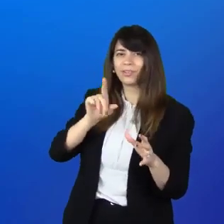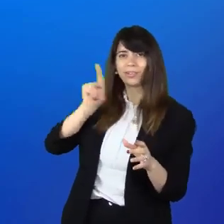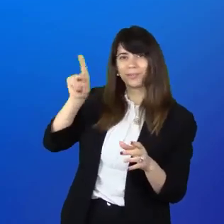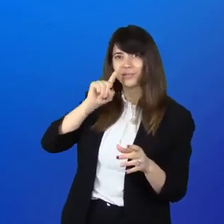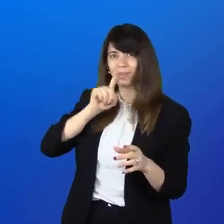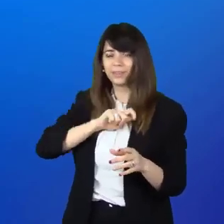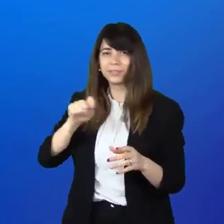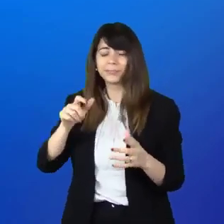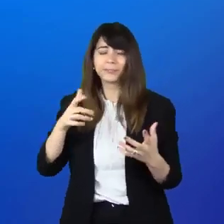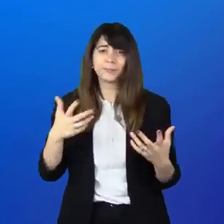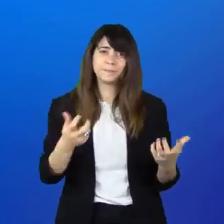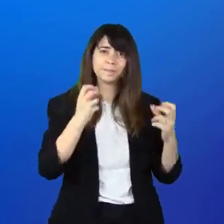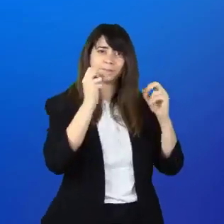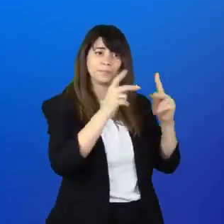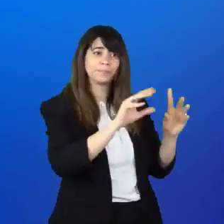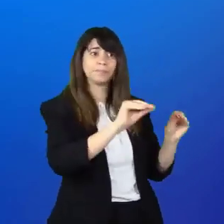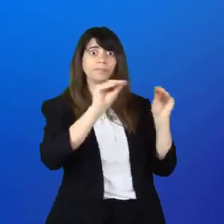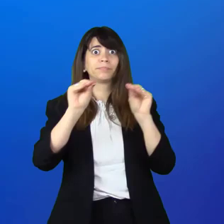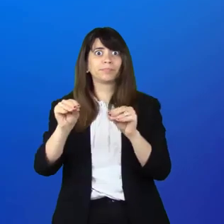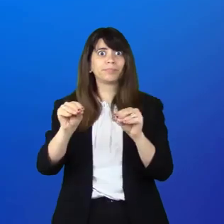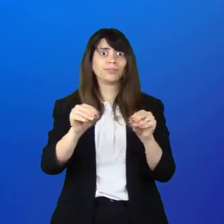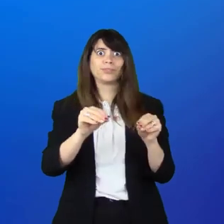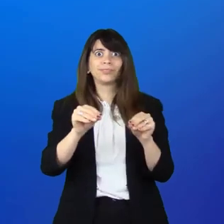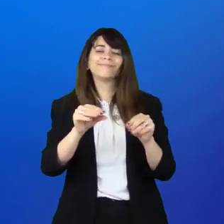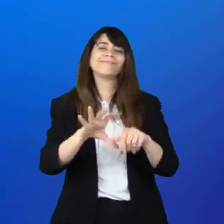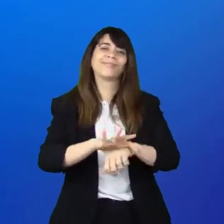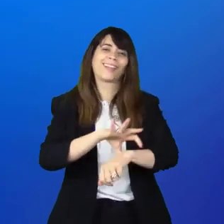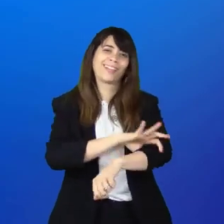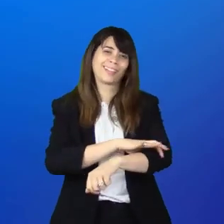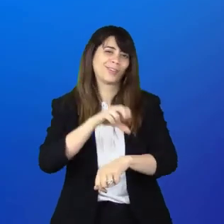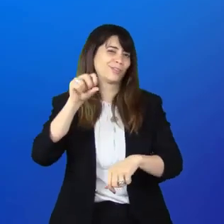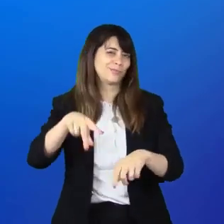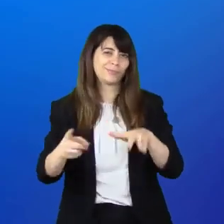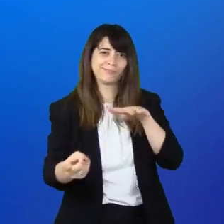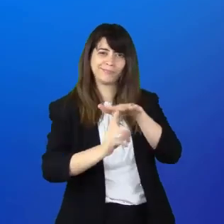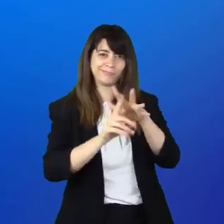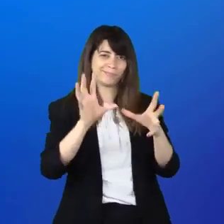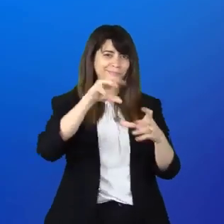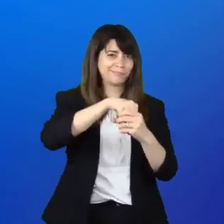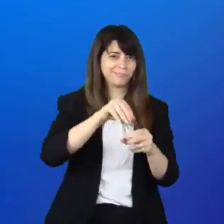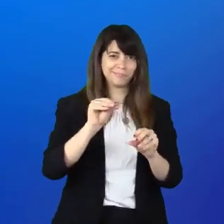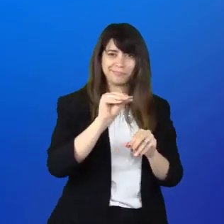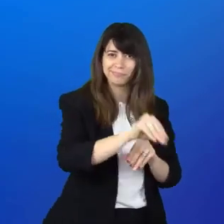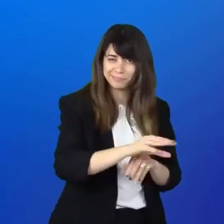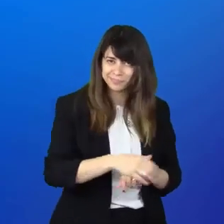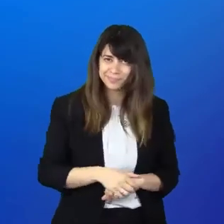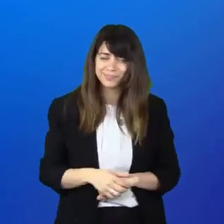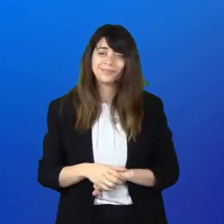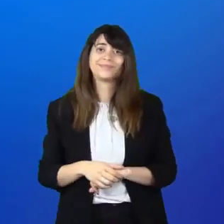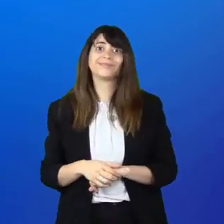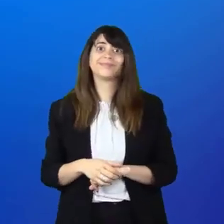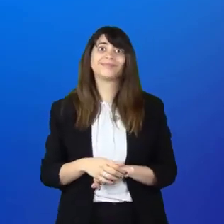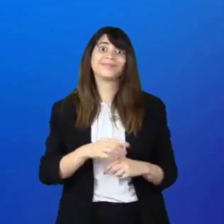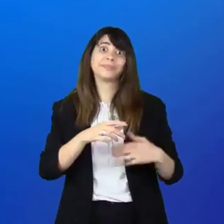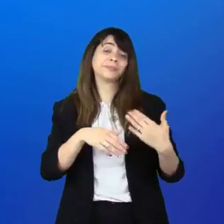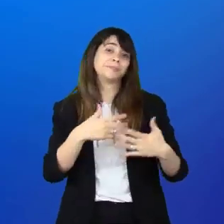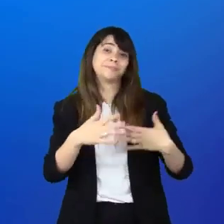que era mejor para eso estar en Minas. Y allí empecé a asistir a un jardín integrado.